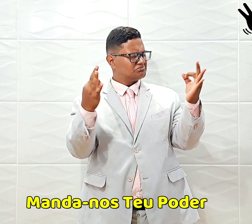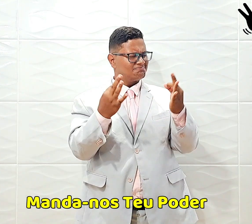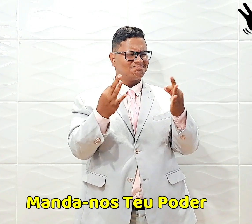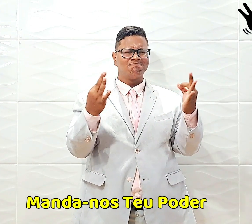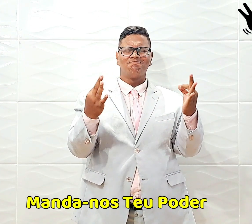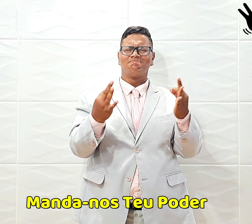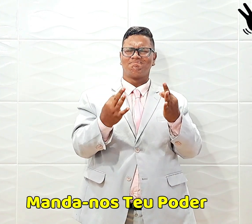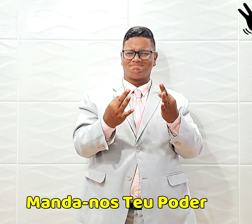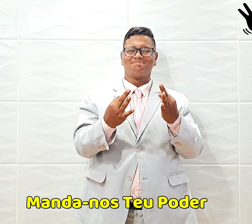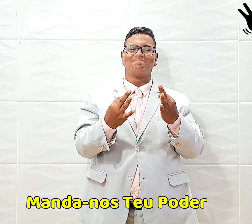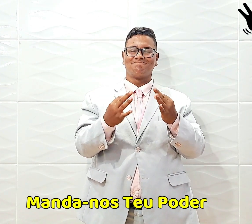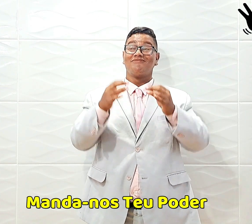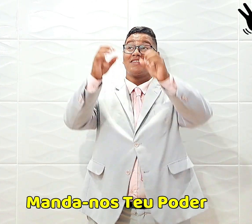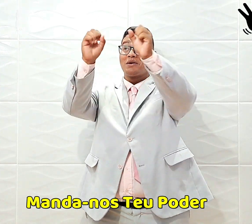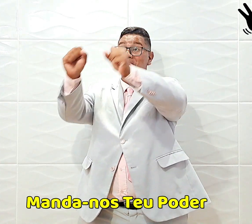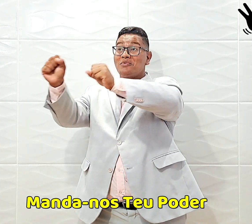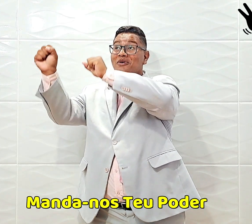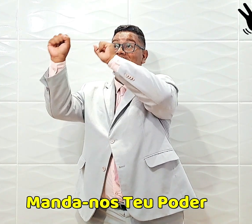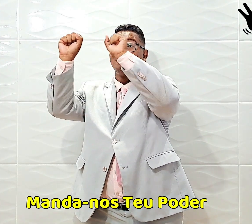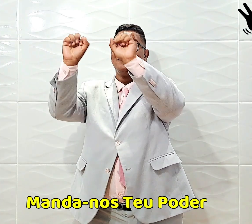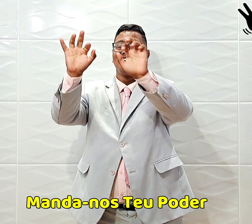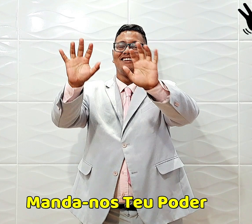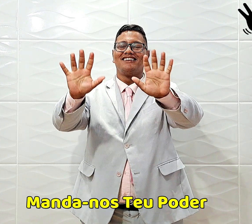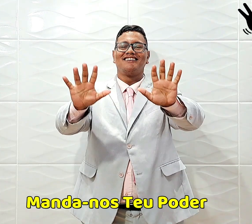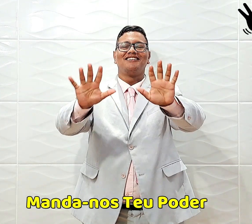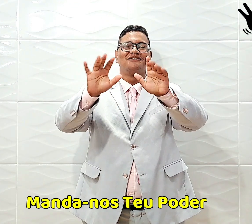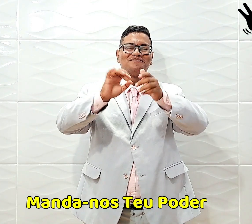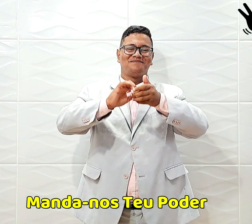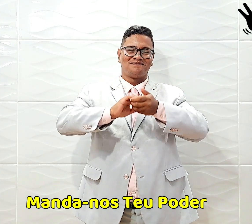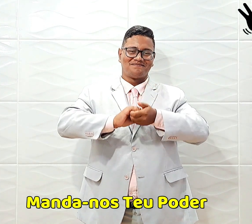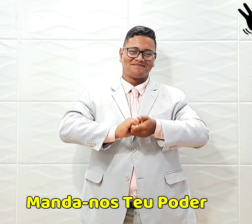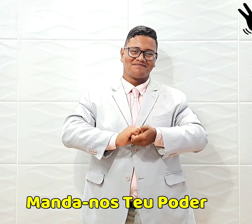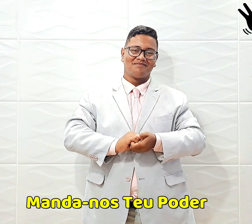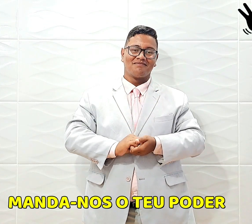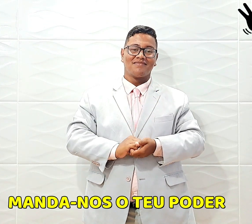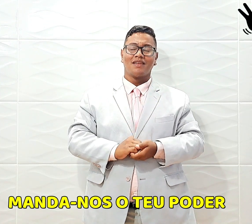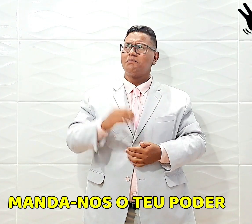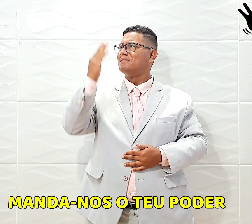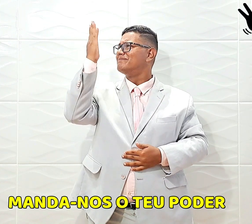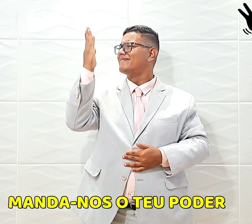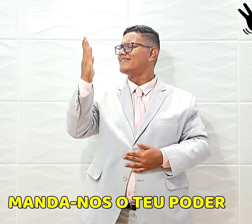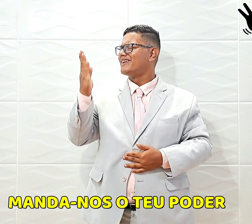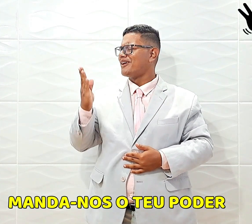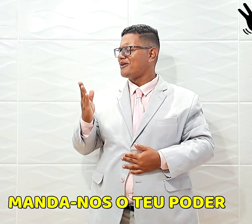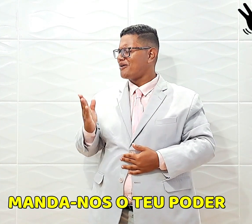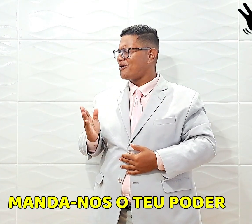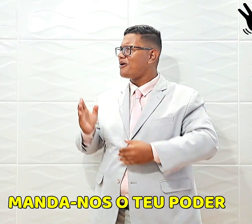-nos teu poder. Manda-nos